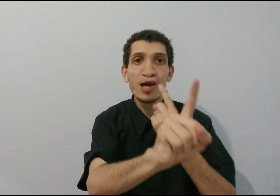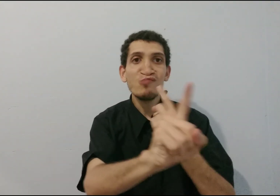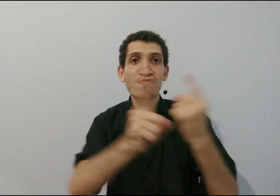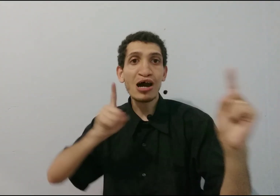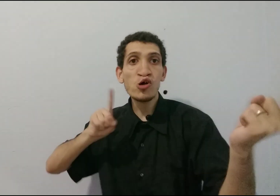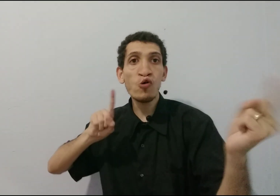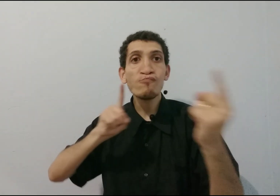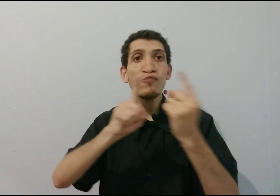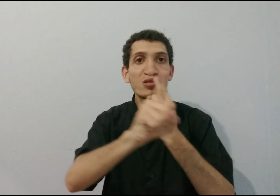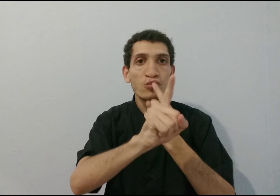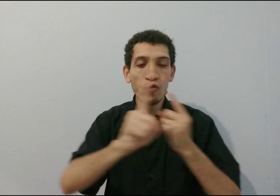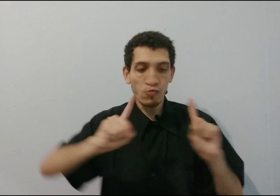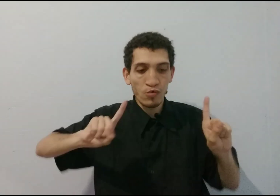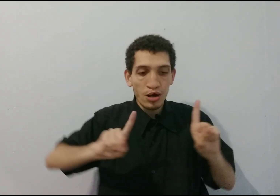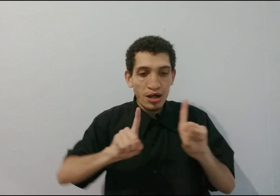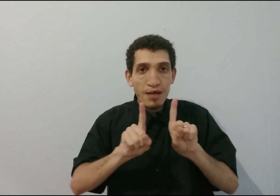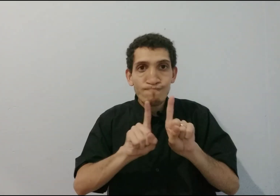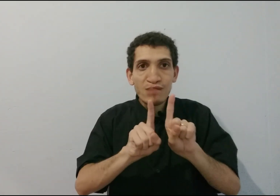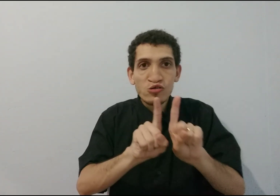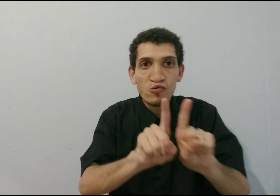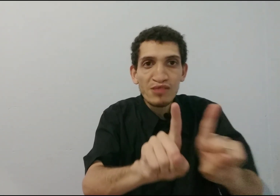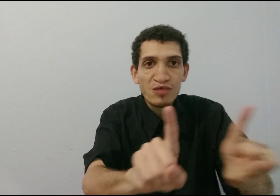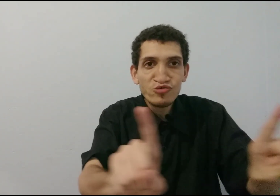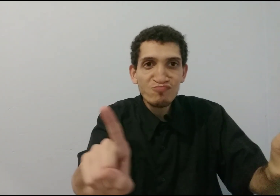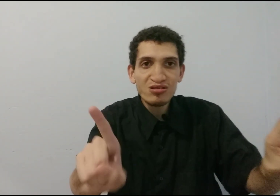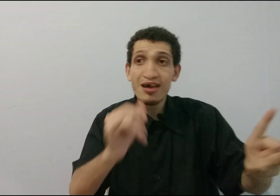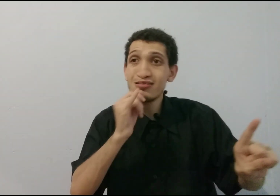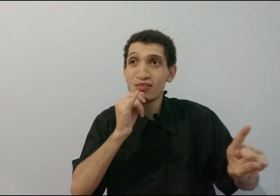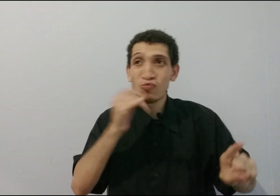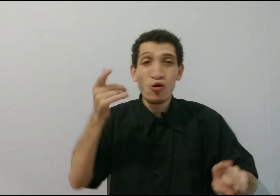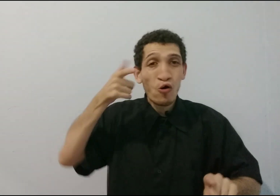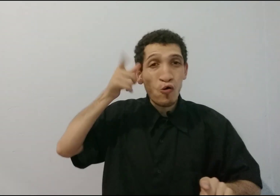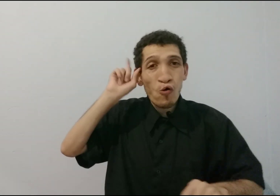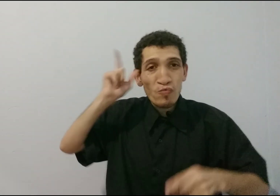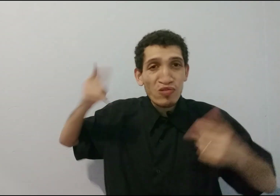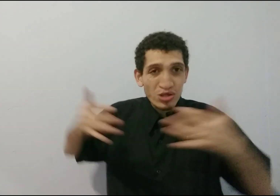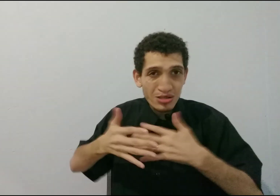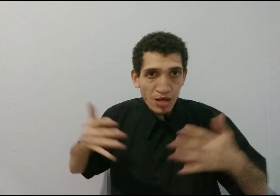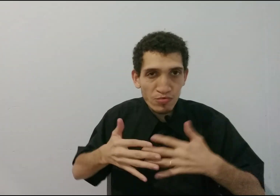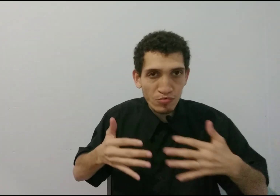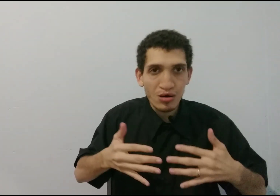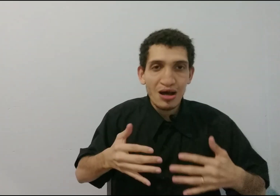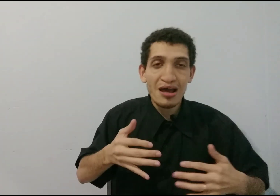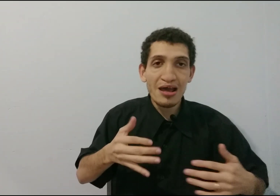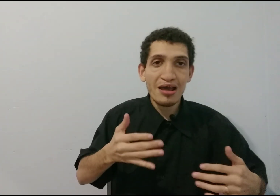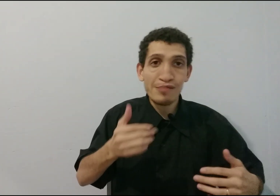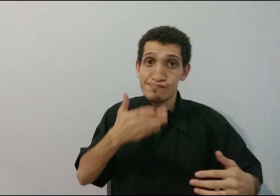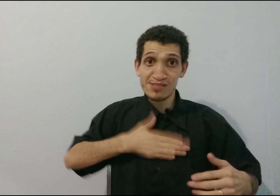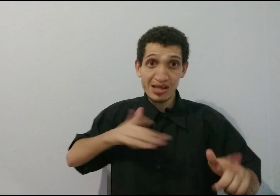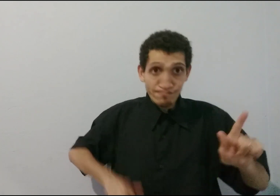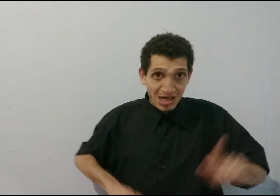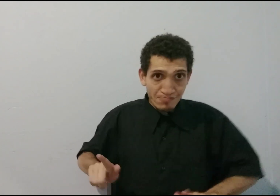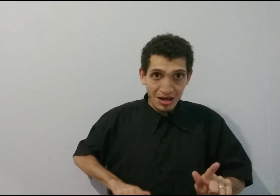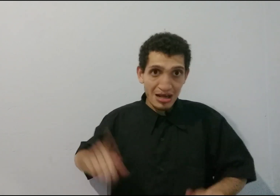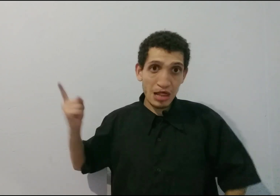perto de mim, passou por mim, ou passou perto de mim. Exemplo. Ontem no centro, minha prima, ela